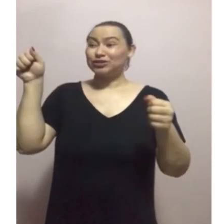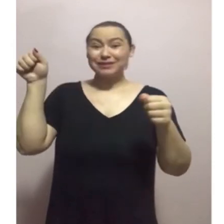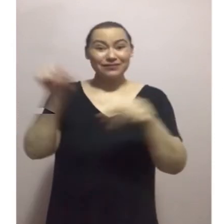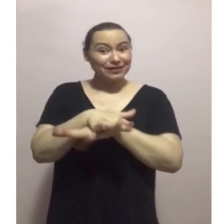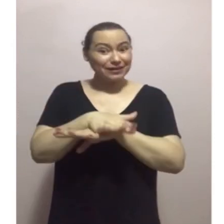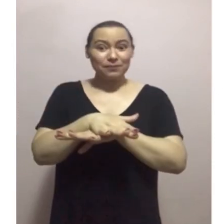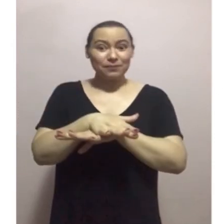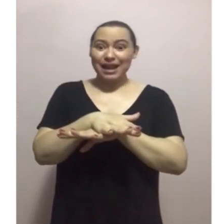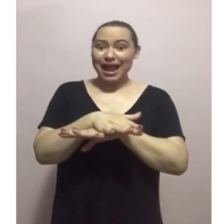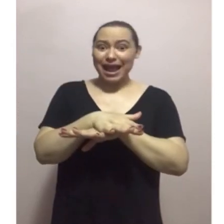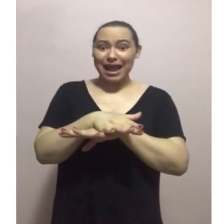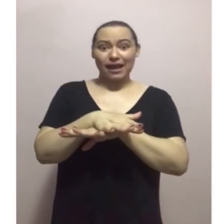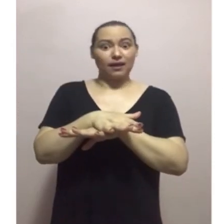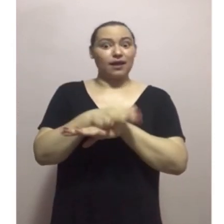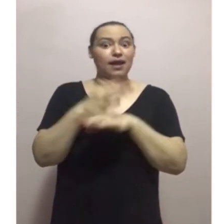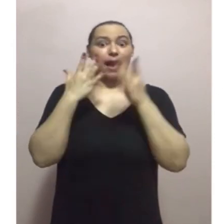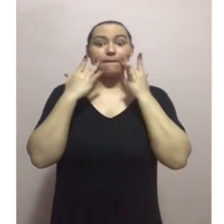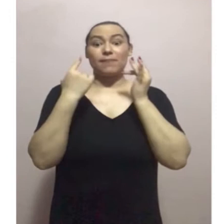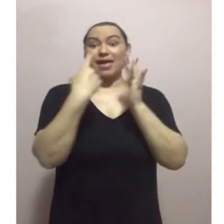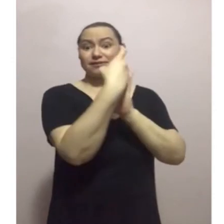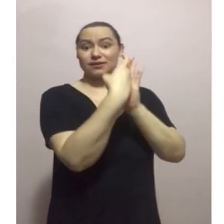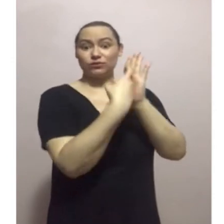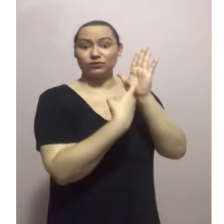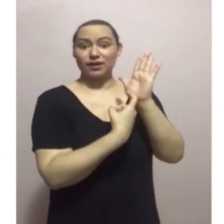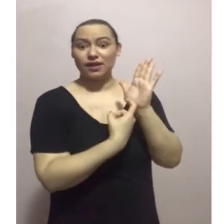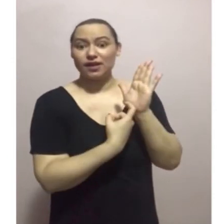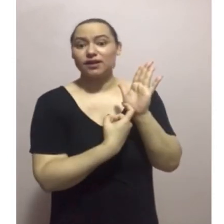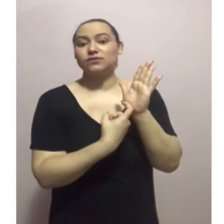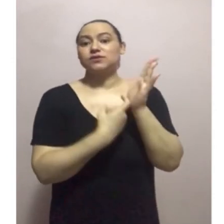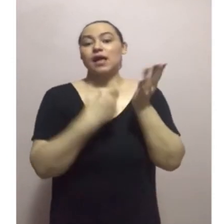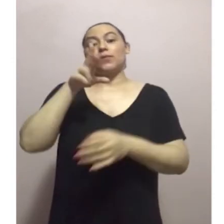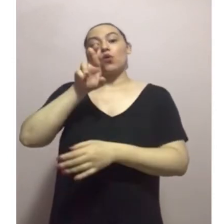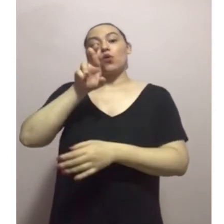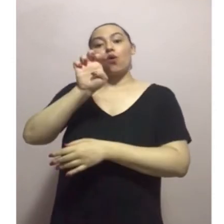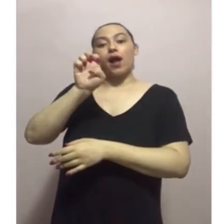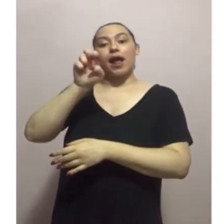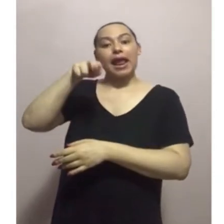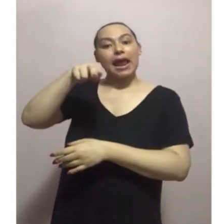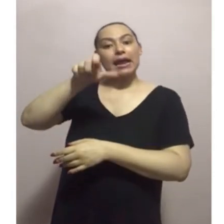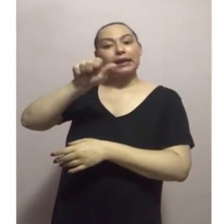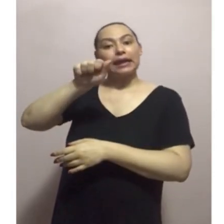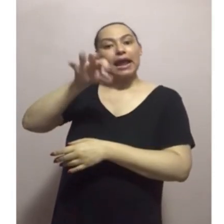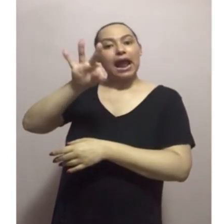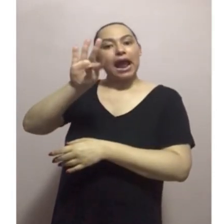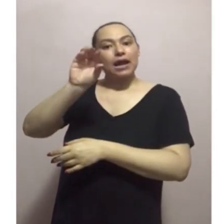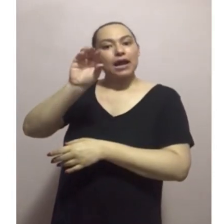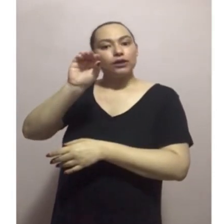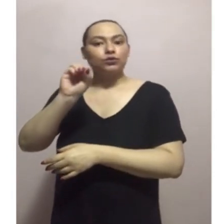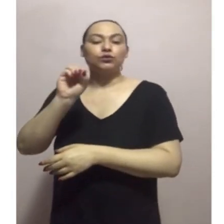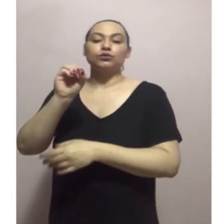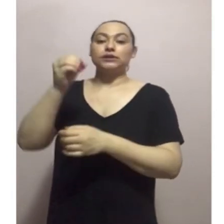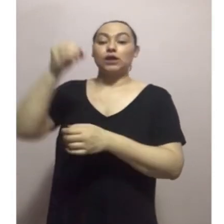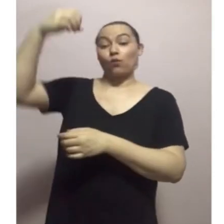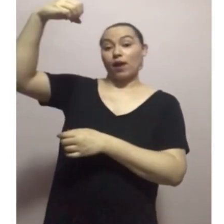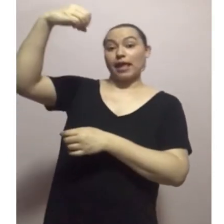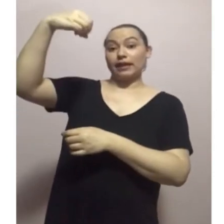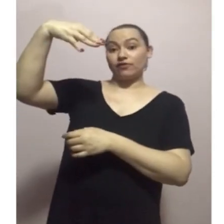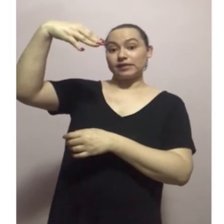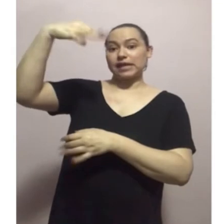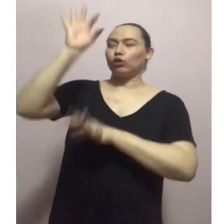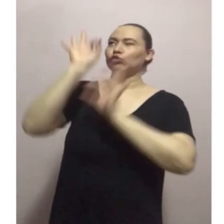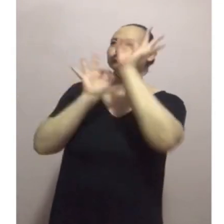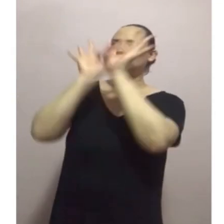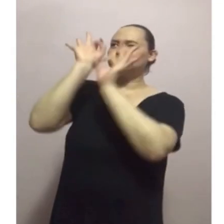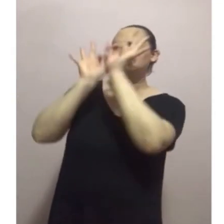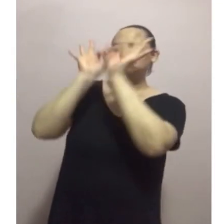peça e fazer uma coisa especial, porque, por exemplo, o Renato Machado, ele fez a luz para o vídeo, né? Então a